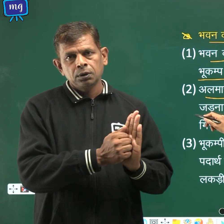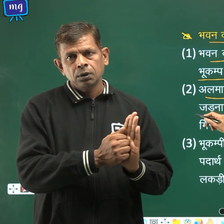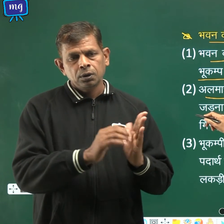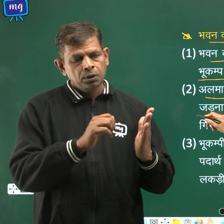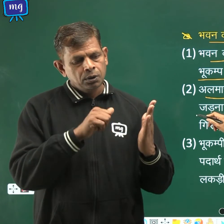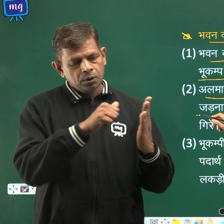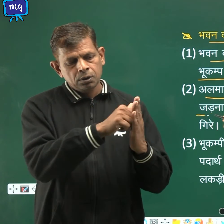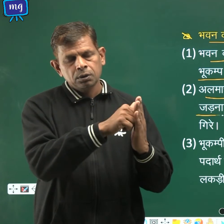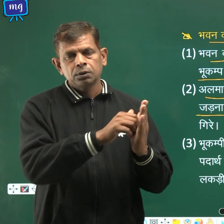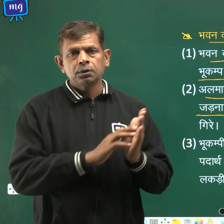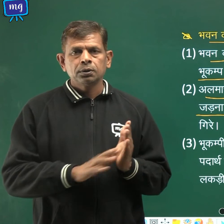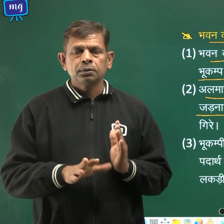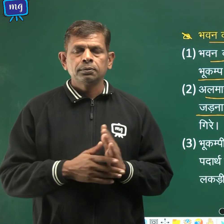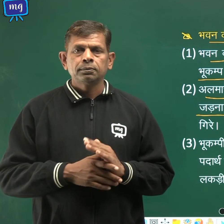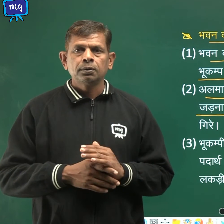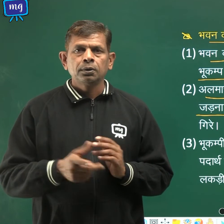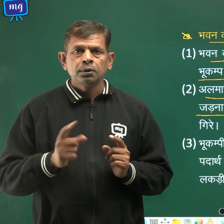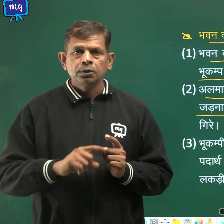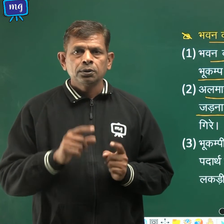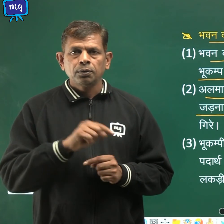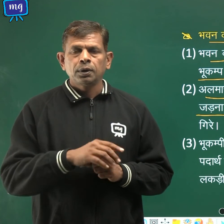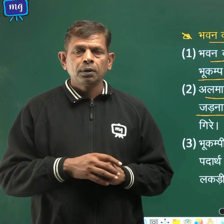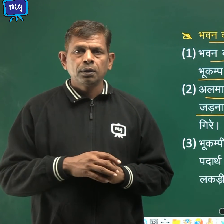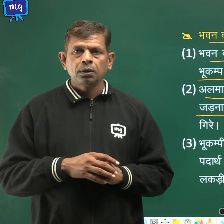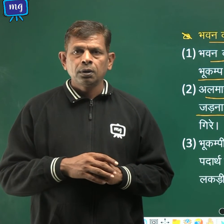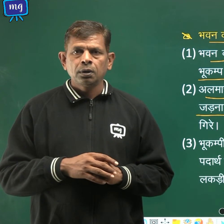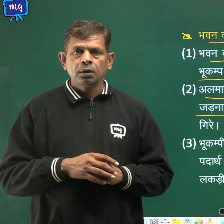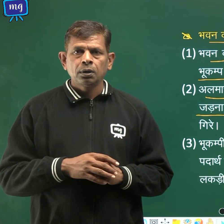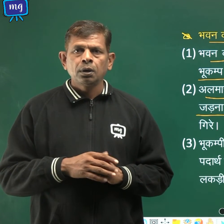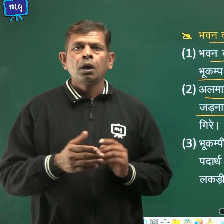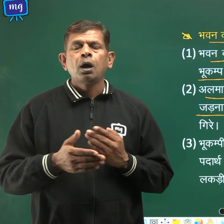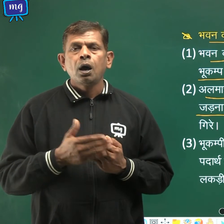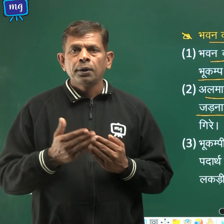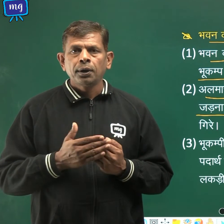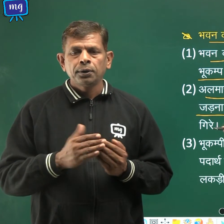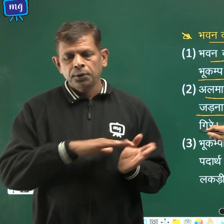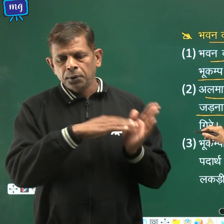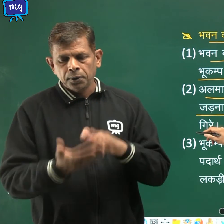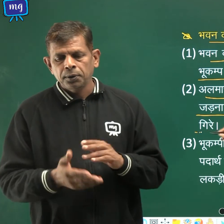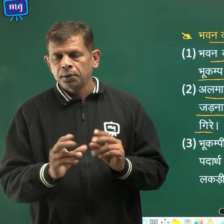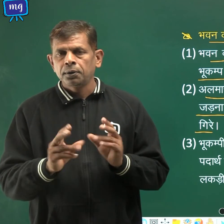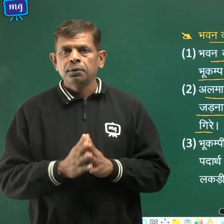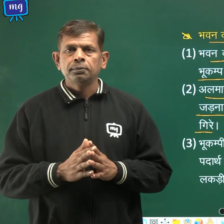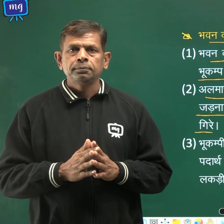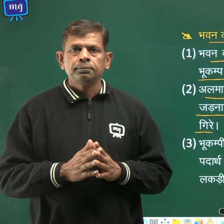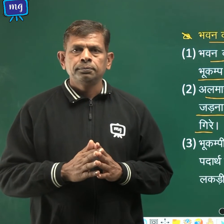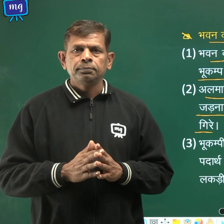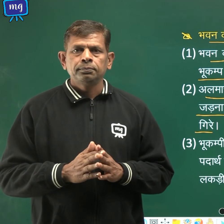जड़ना चाहिए जिससे वे आसानी से ना गिरें।